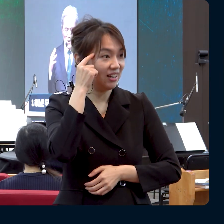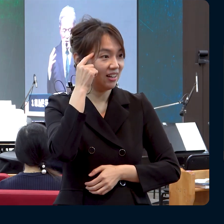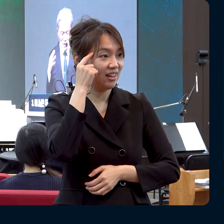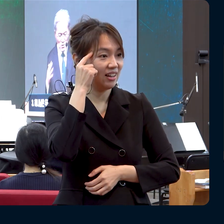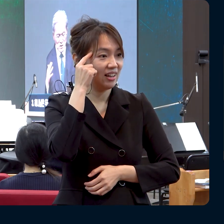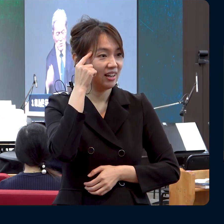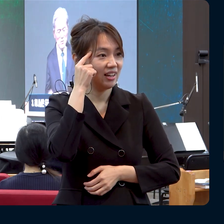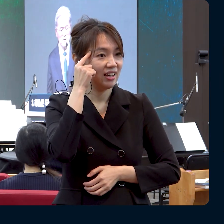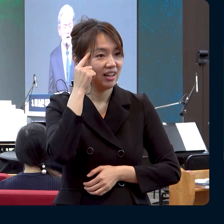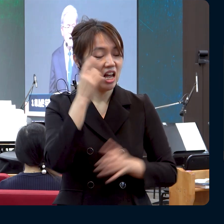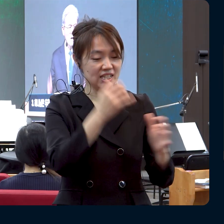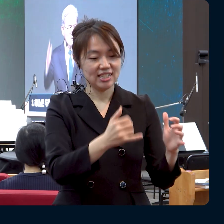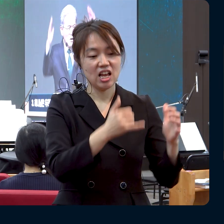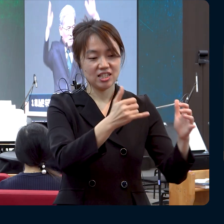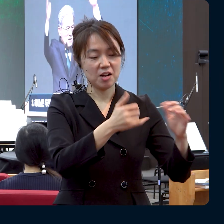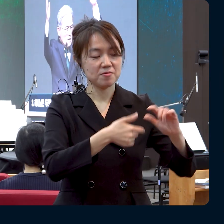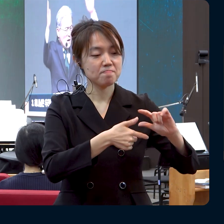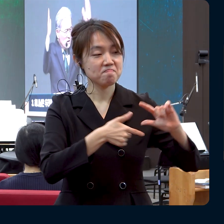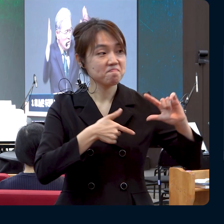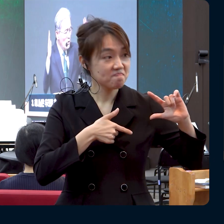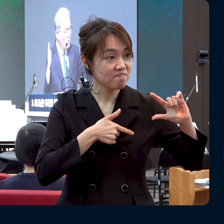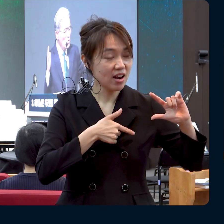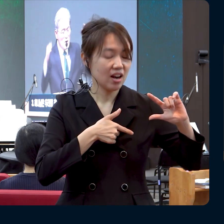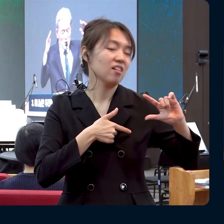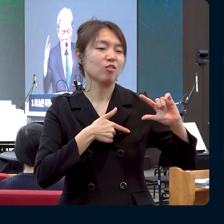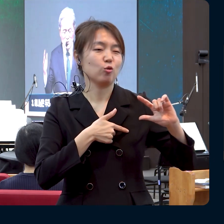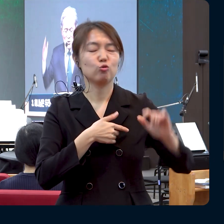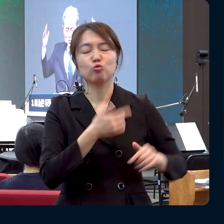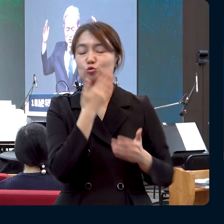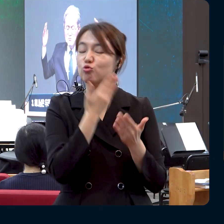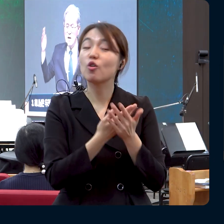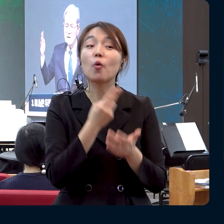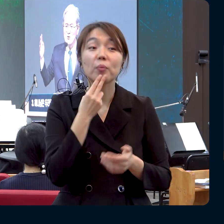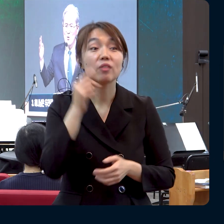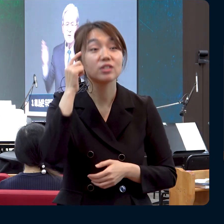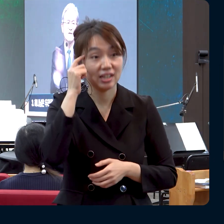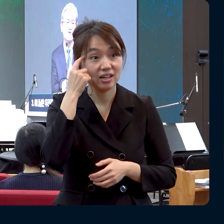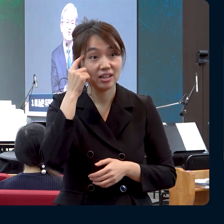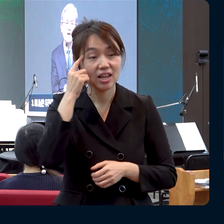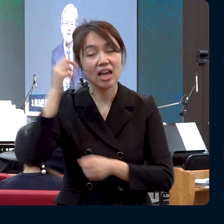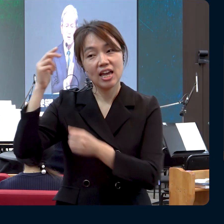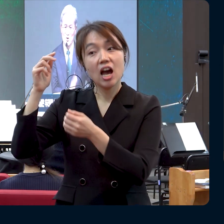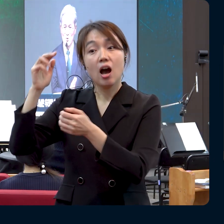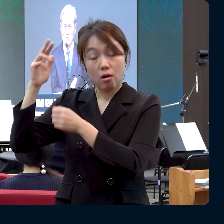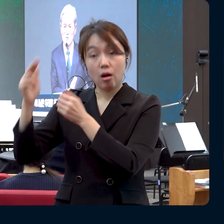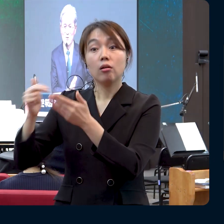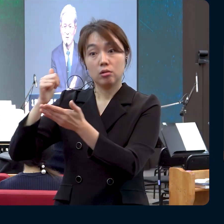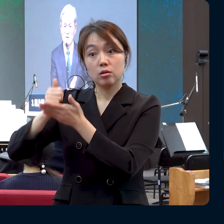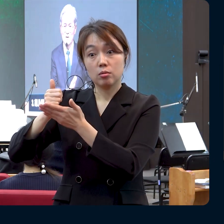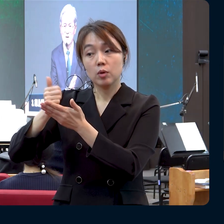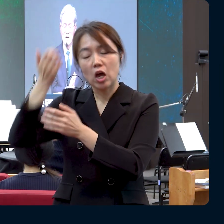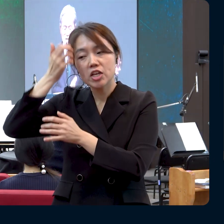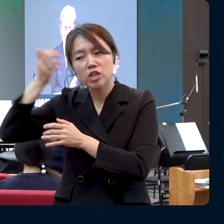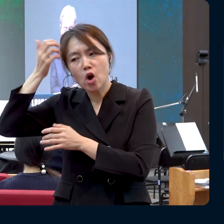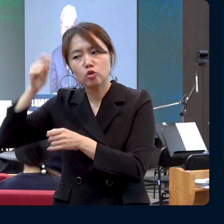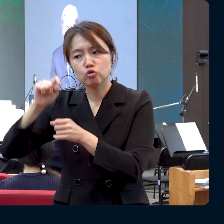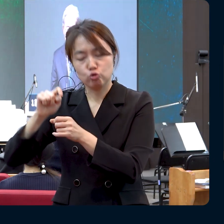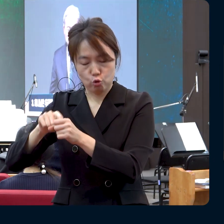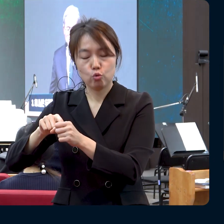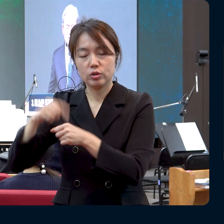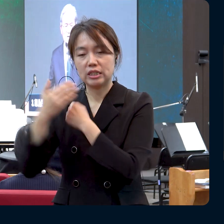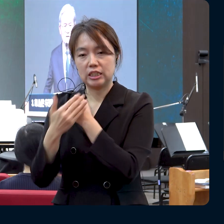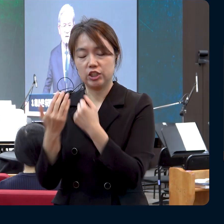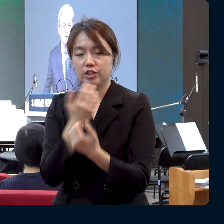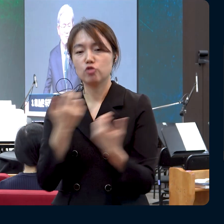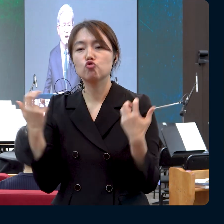내적으로 채워지고 하나님과 관계가 바르게 되고 영적으로 충만해지는 것보다 그게 중요하지 않죠. 하지만 그렇다고